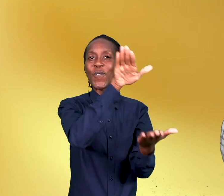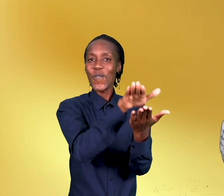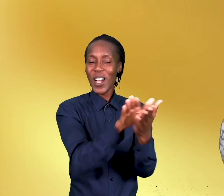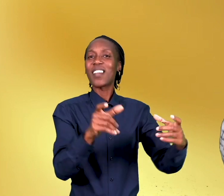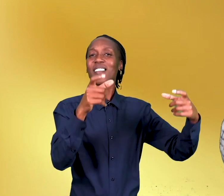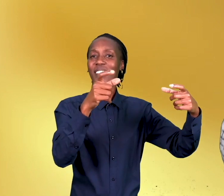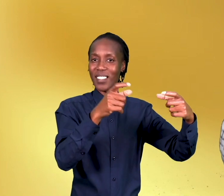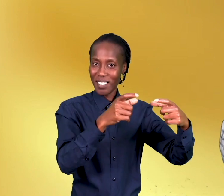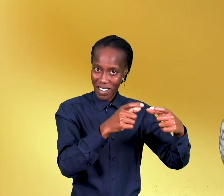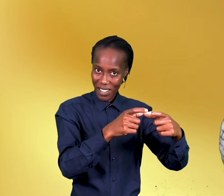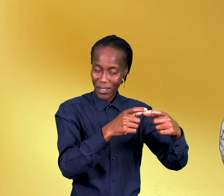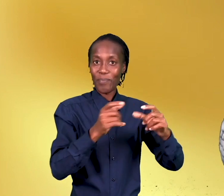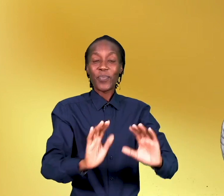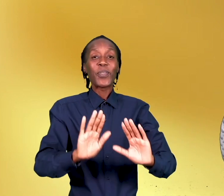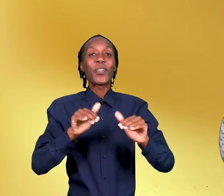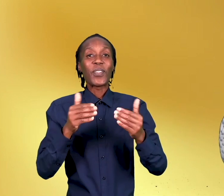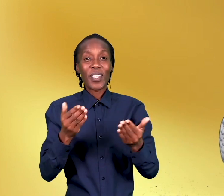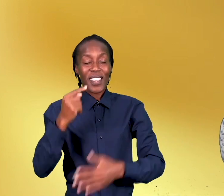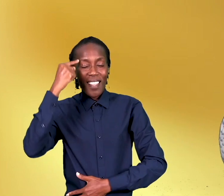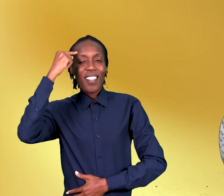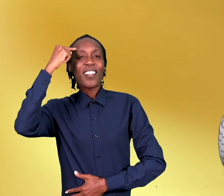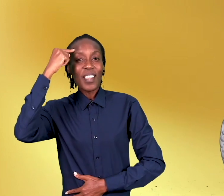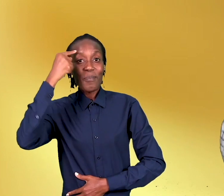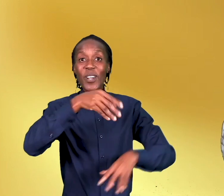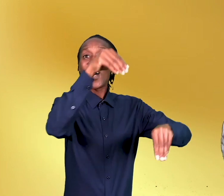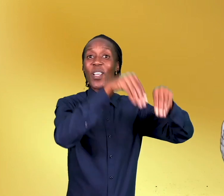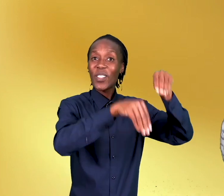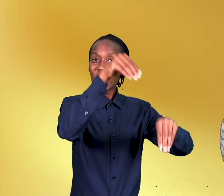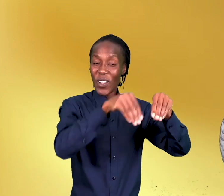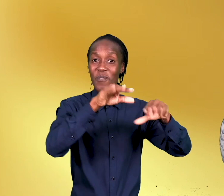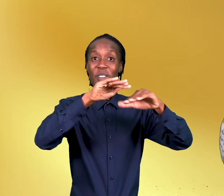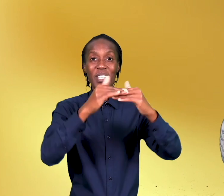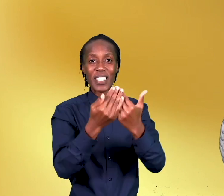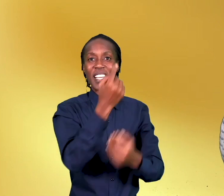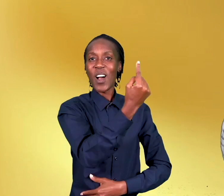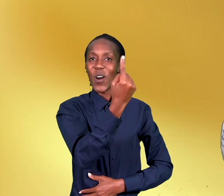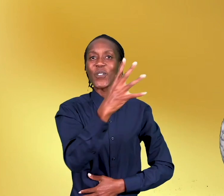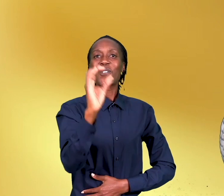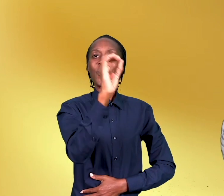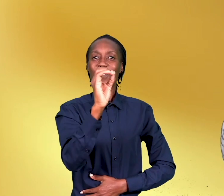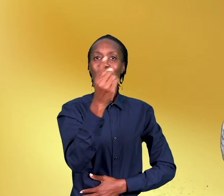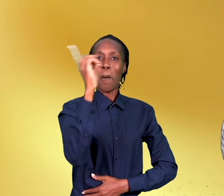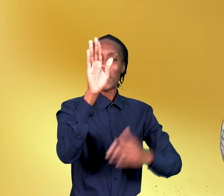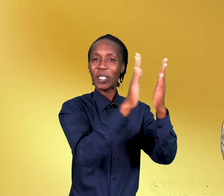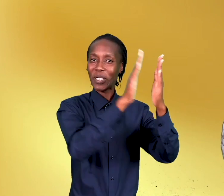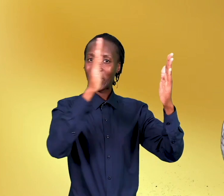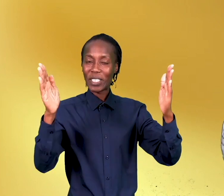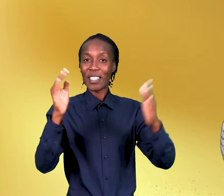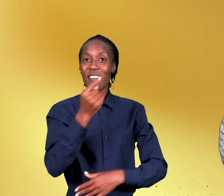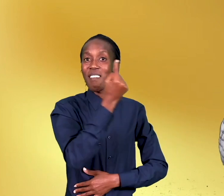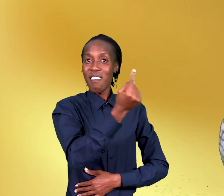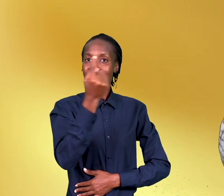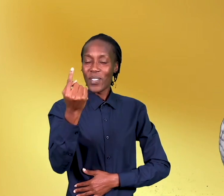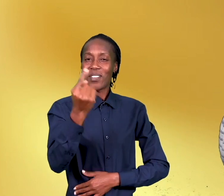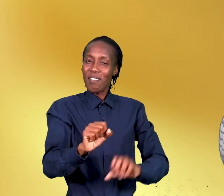se tiver recenseado. Lembre-se, as eleições realizam-se a 11 de outubro próximo e